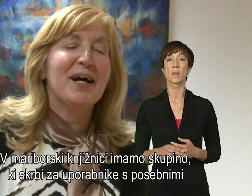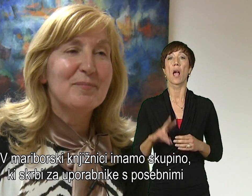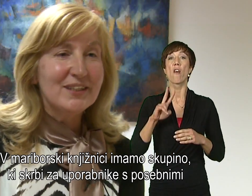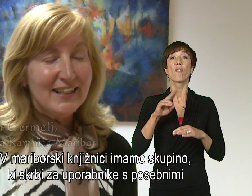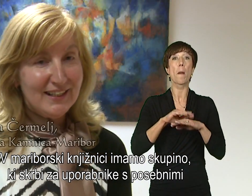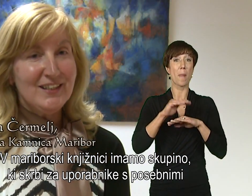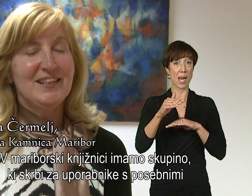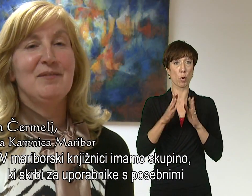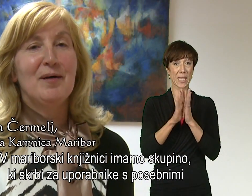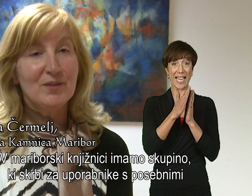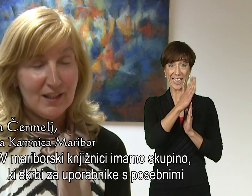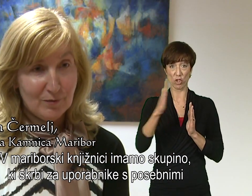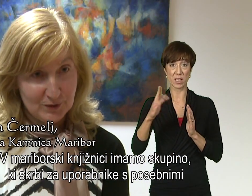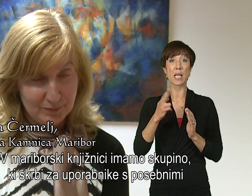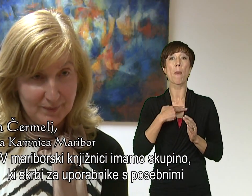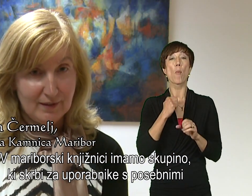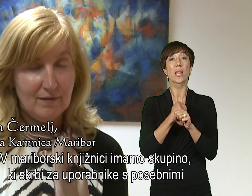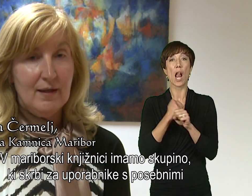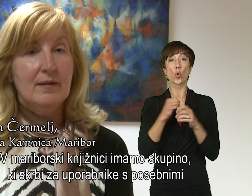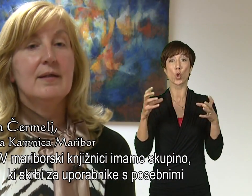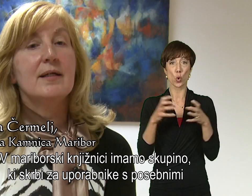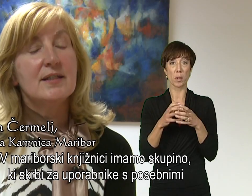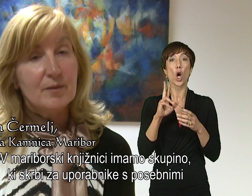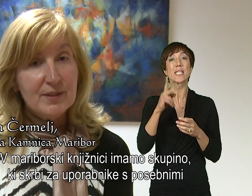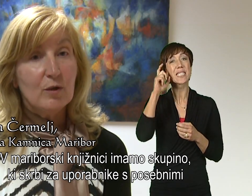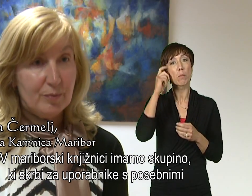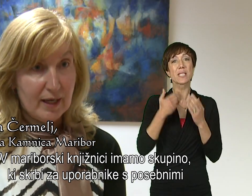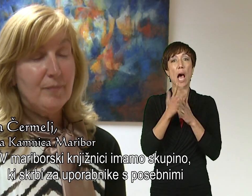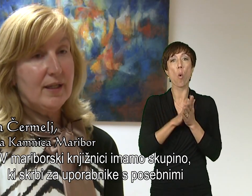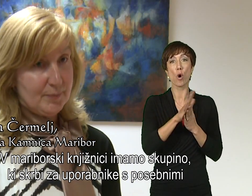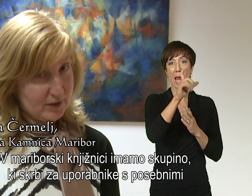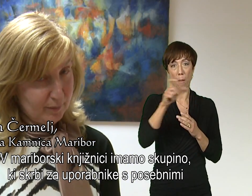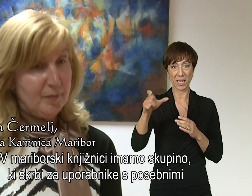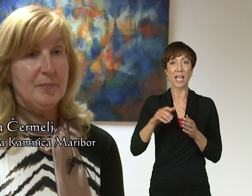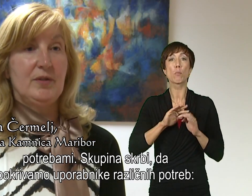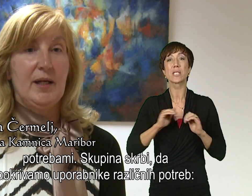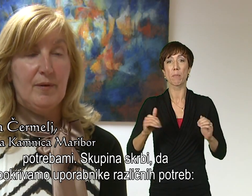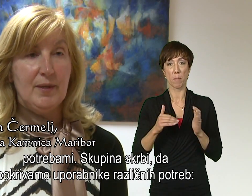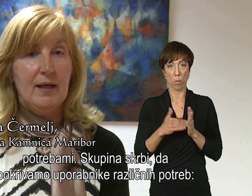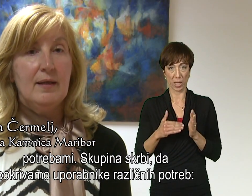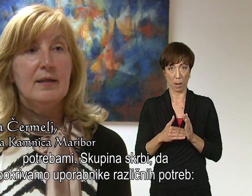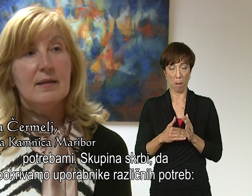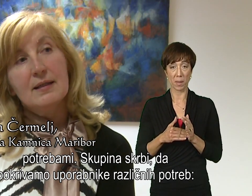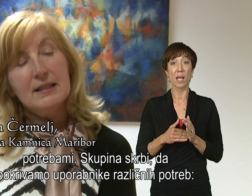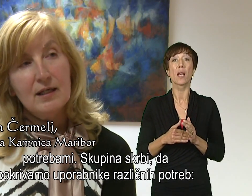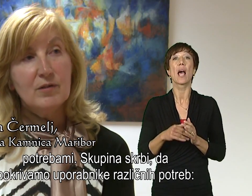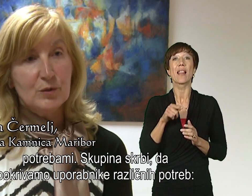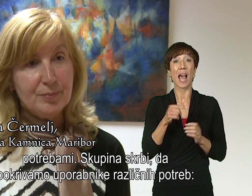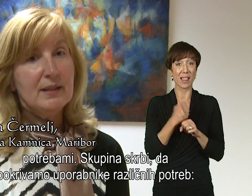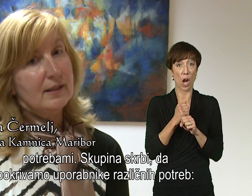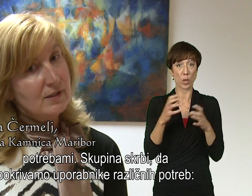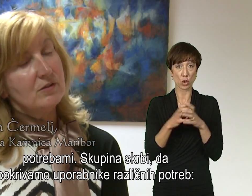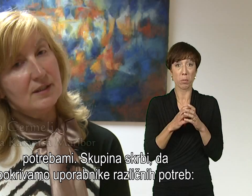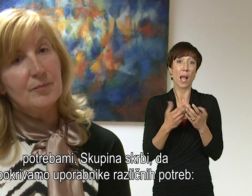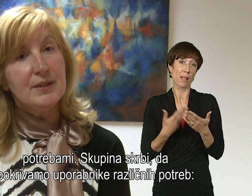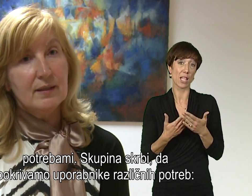V Mariborski knjižnici imamo delovno skupino, ki skrbi za uporabnike s posebnimi potrebami. In ta delovna